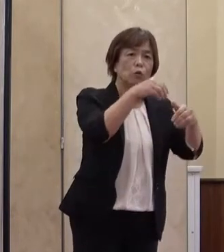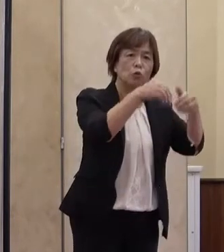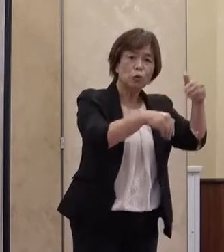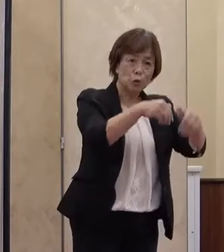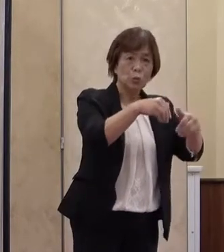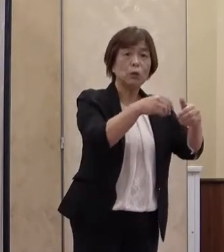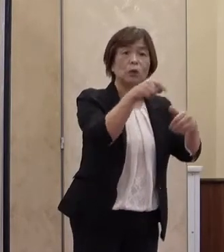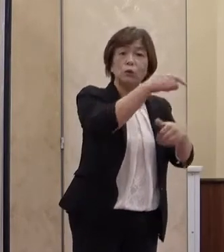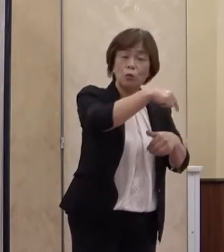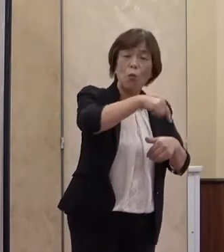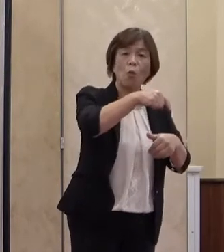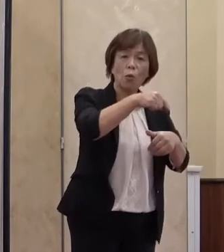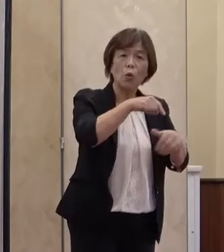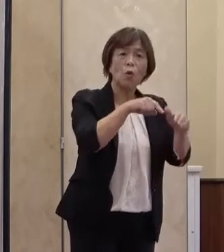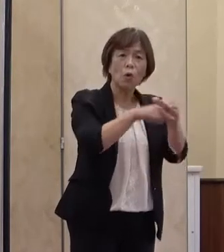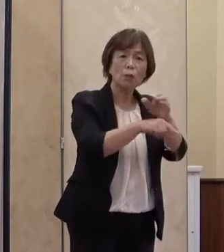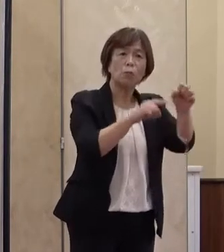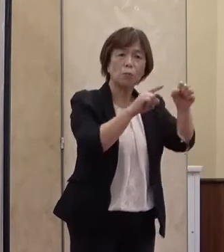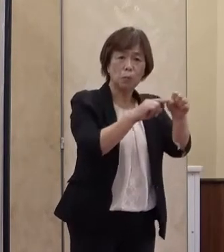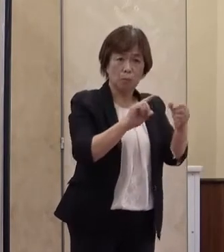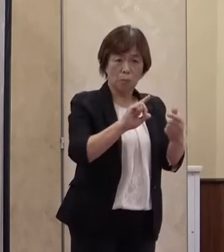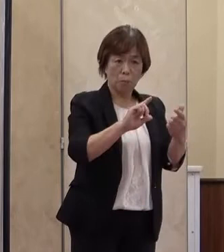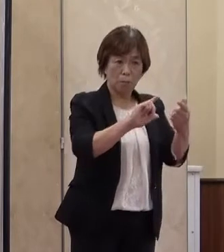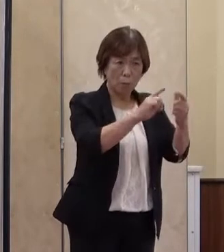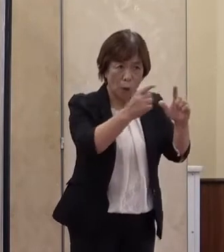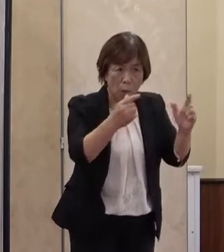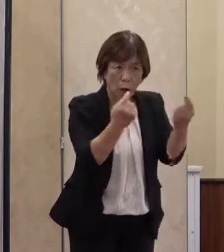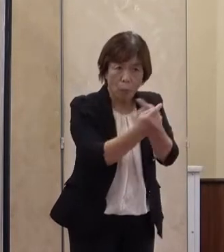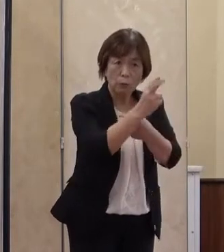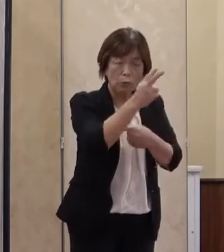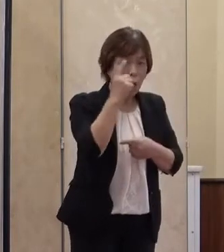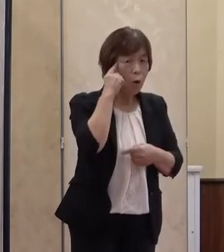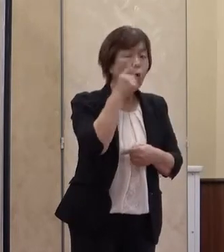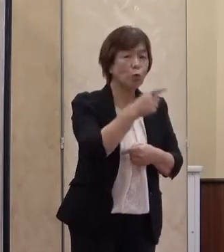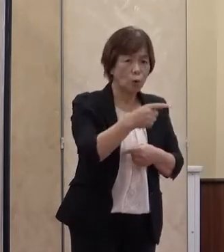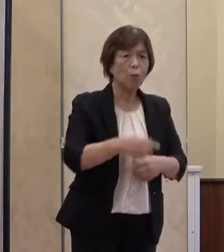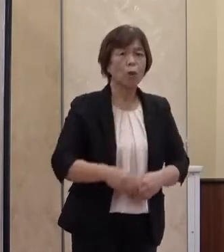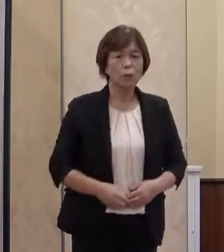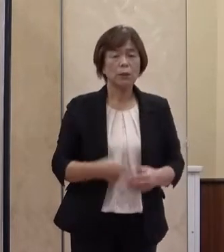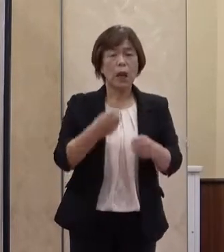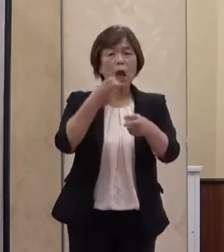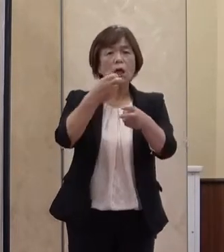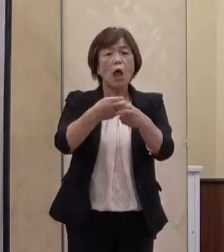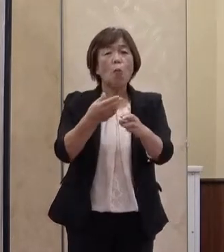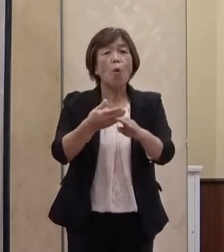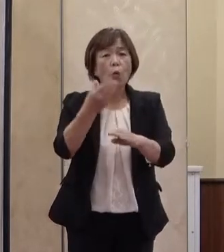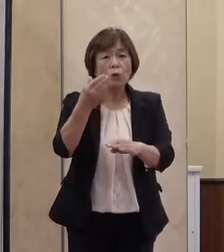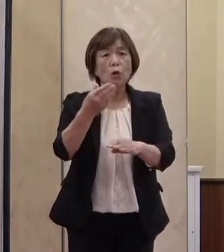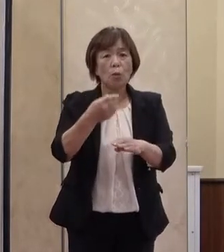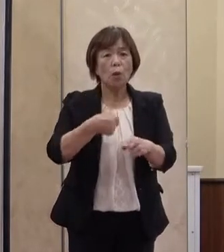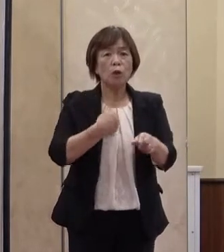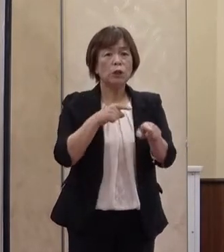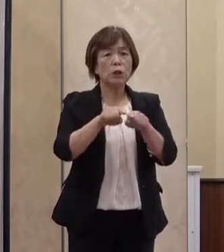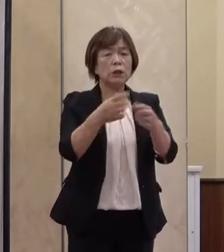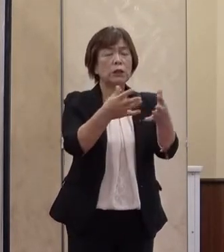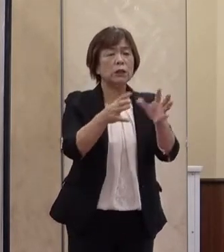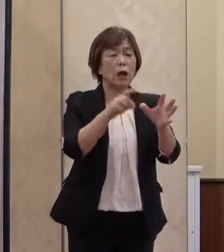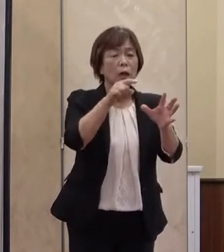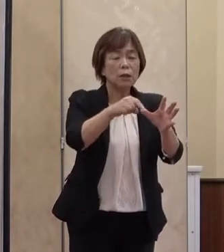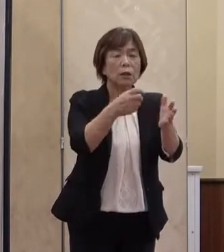それはもう本当に国の判断ということになろうかと思います。もっと言えばその憲法上も一つの自治体に適用されるものについ